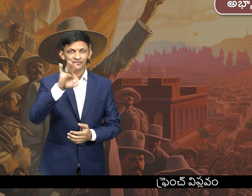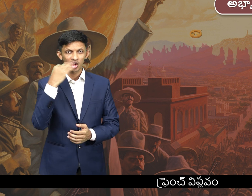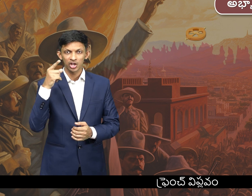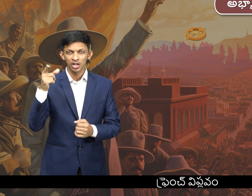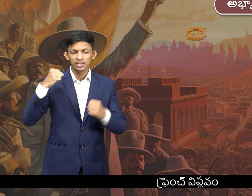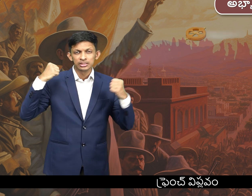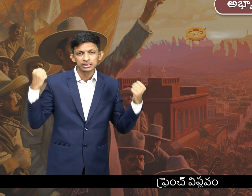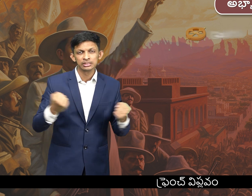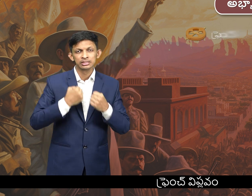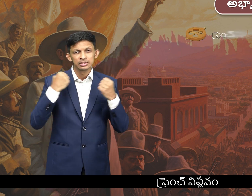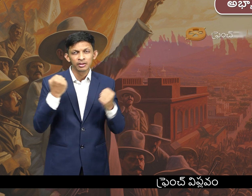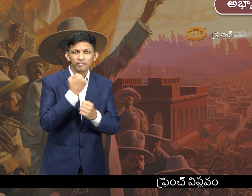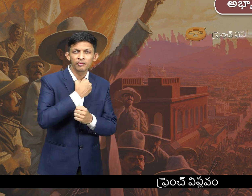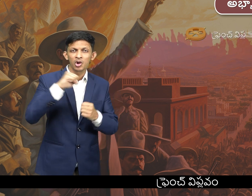ఫ్రెంచ్ విప్లవం